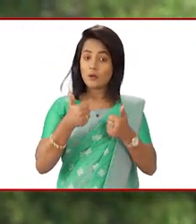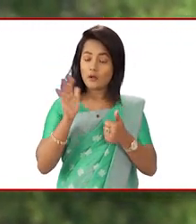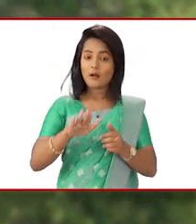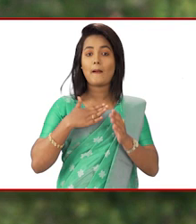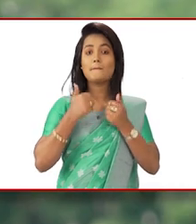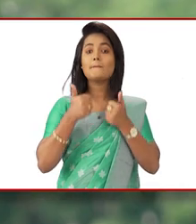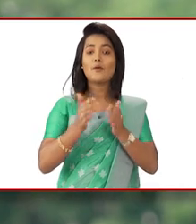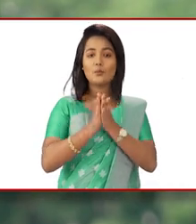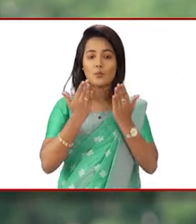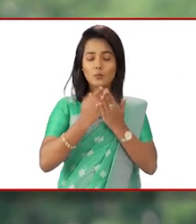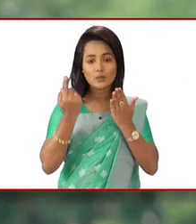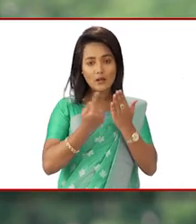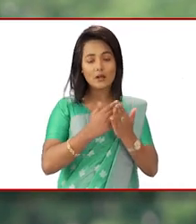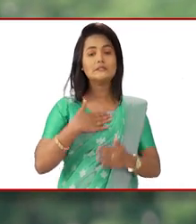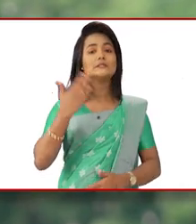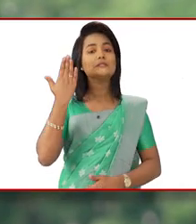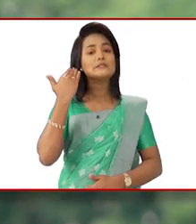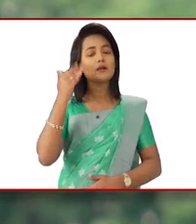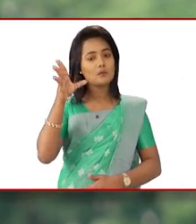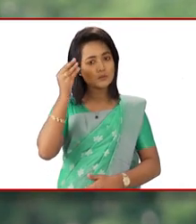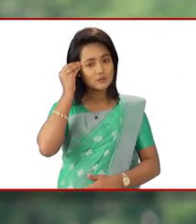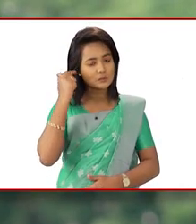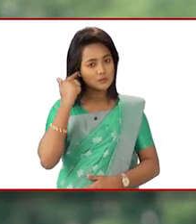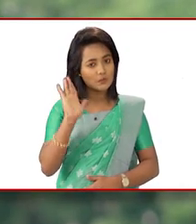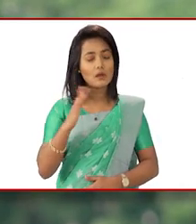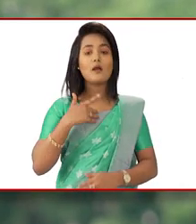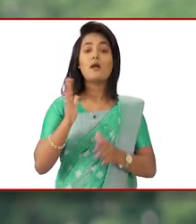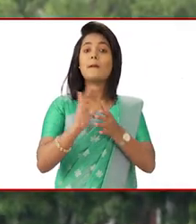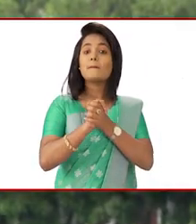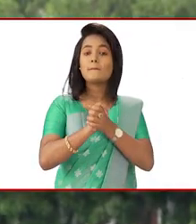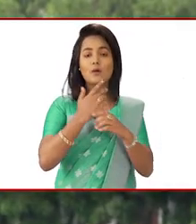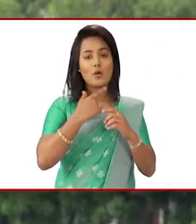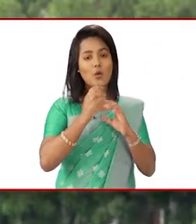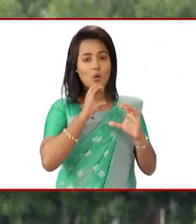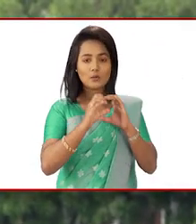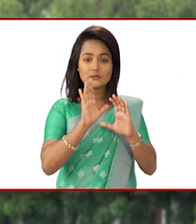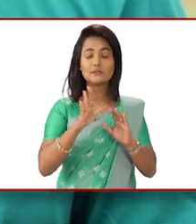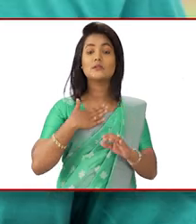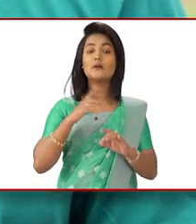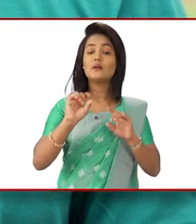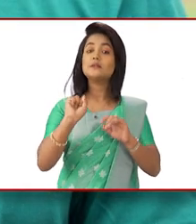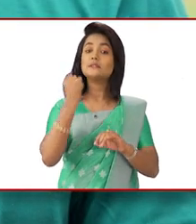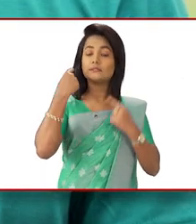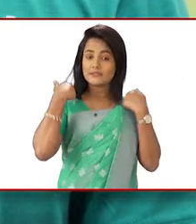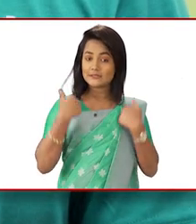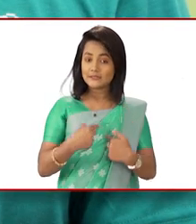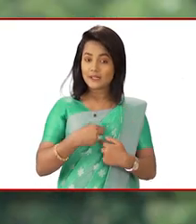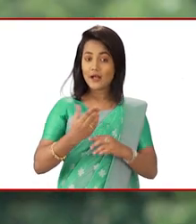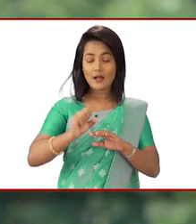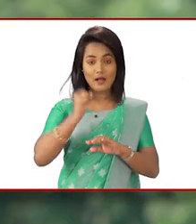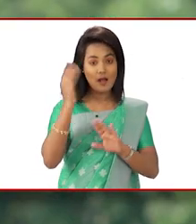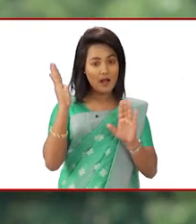ভালো বই পড়ি, আমি রেগুলার কোনো গান শুনি, আমার মেডিটেশন বন্ধুদের সাথে কথা বলি। পদক বিজয়ের আগে শিরিন আক্তার সাধারণ